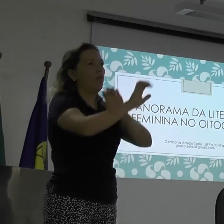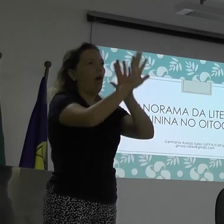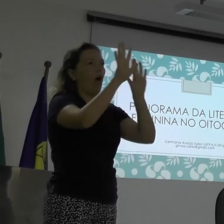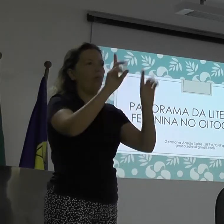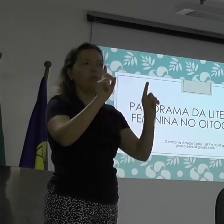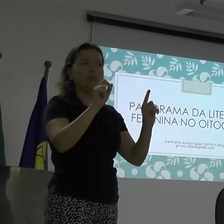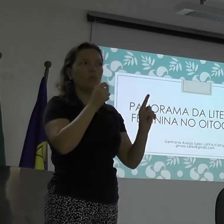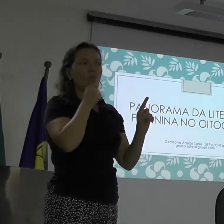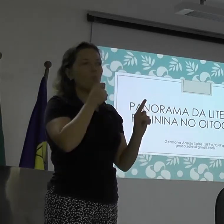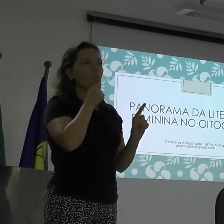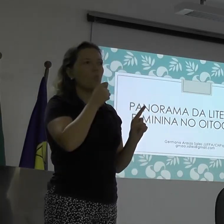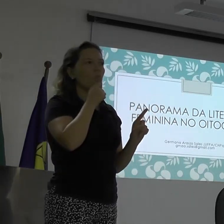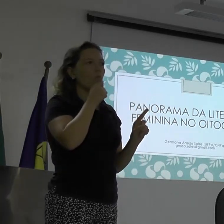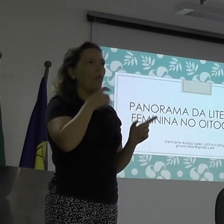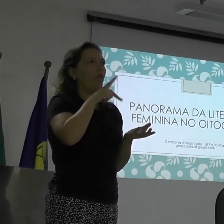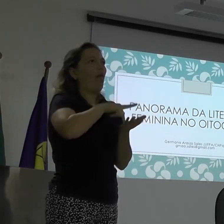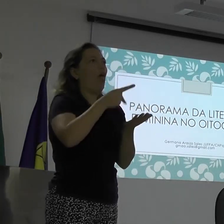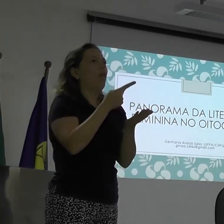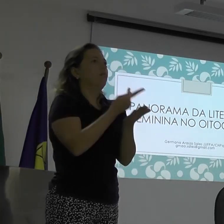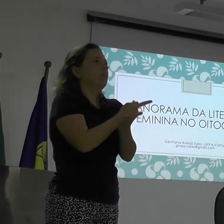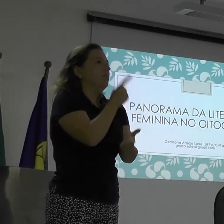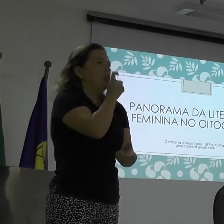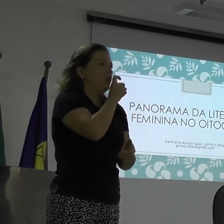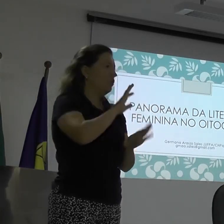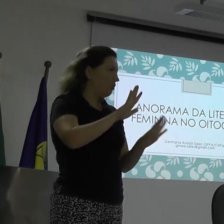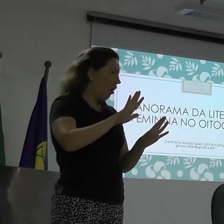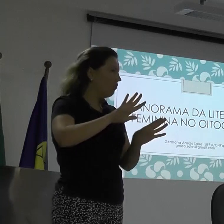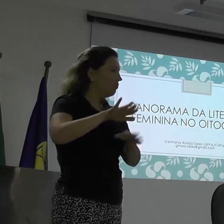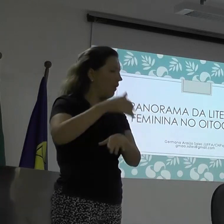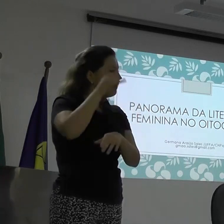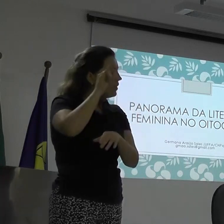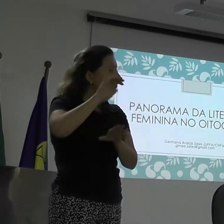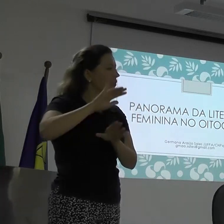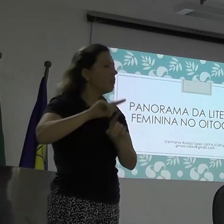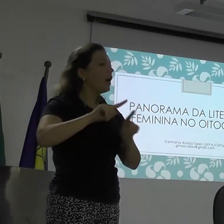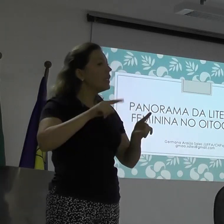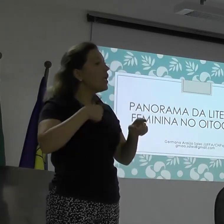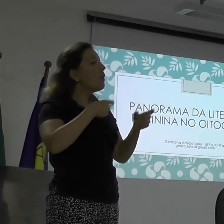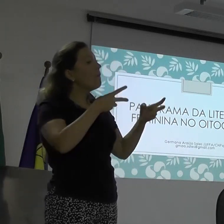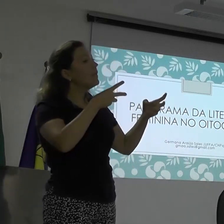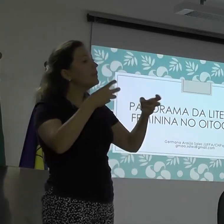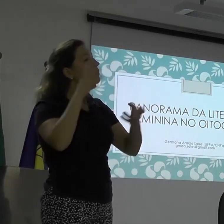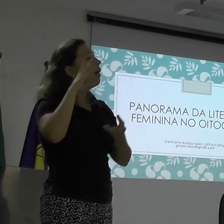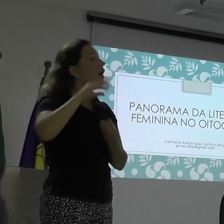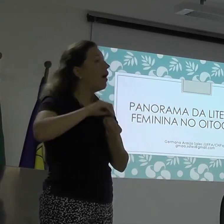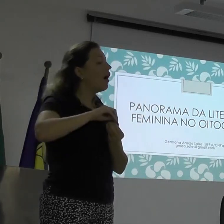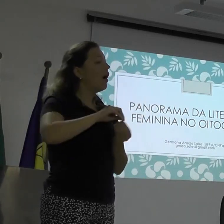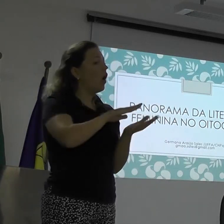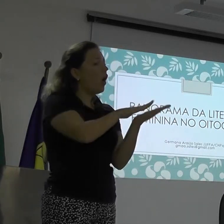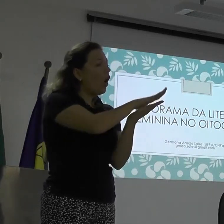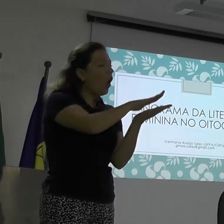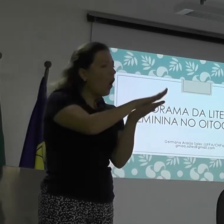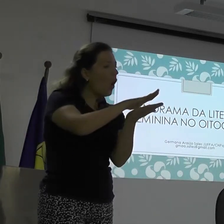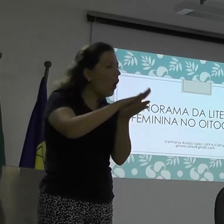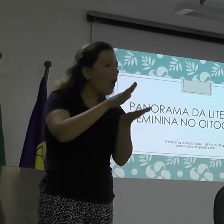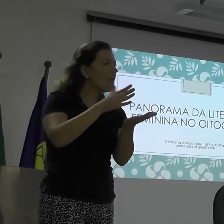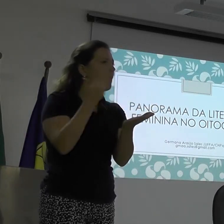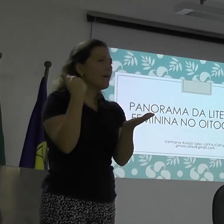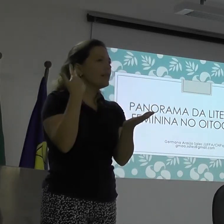disse, não vou ser desonesta, né? Mas a impressão que eu tenho é que essas obras elas não